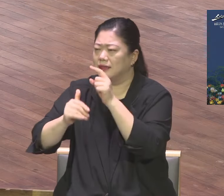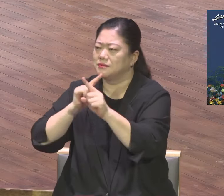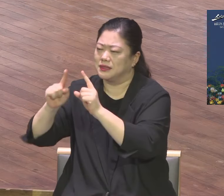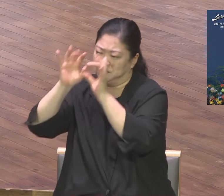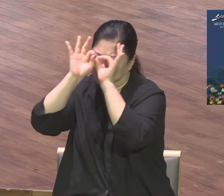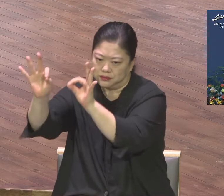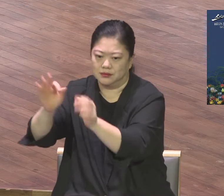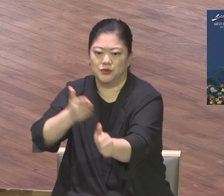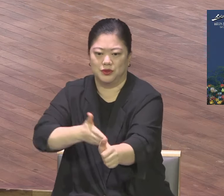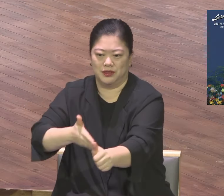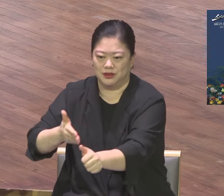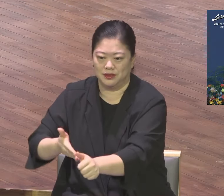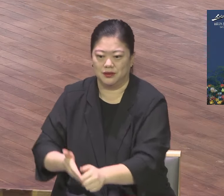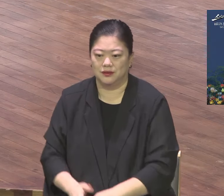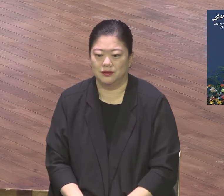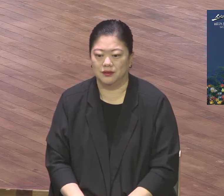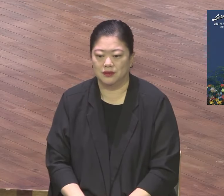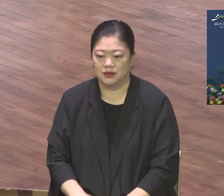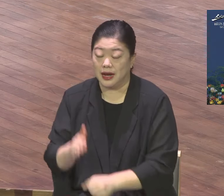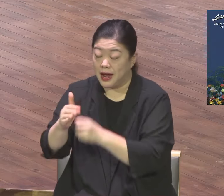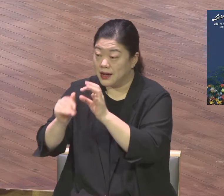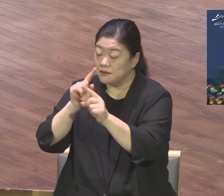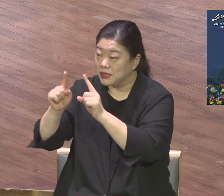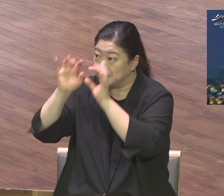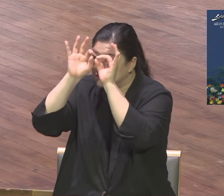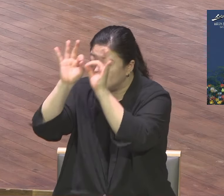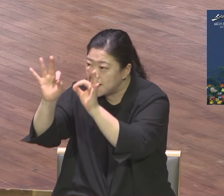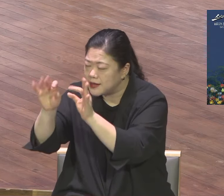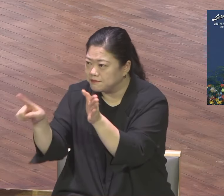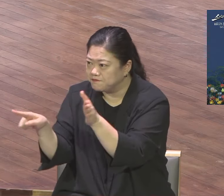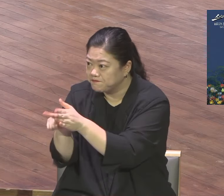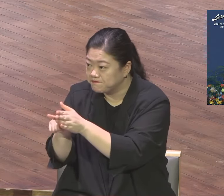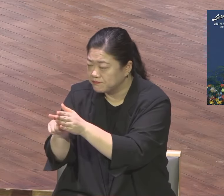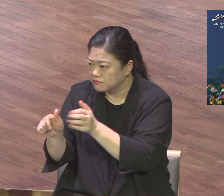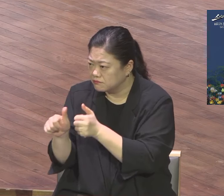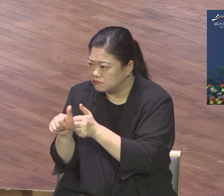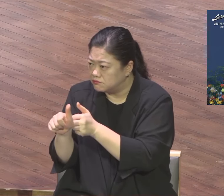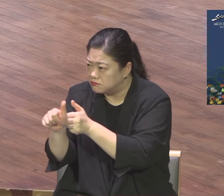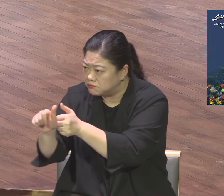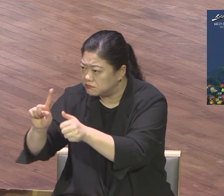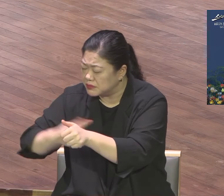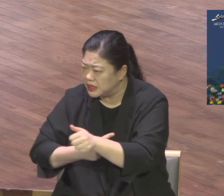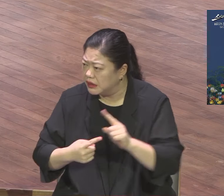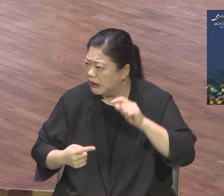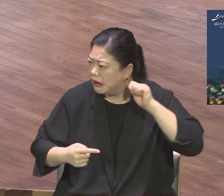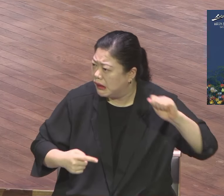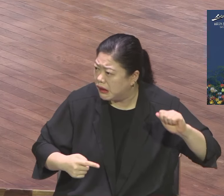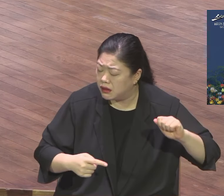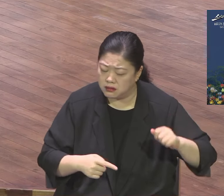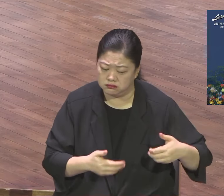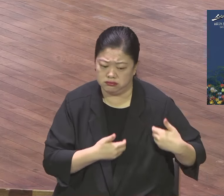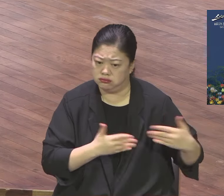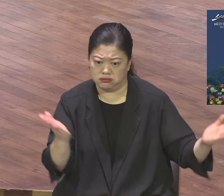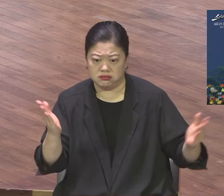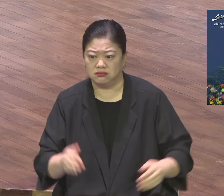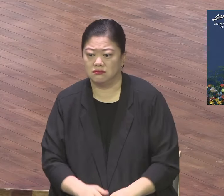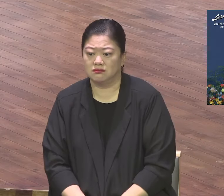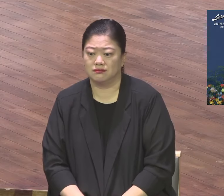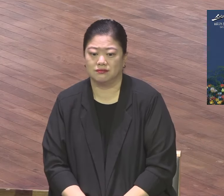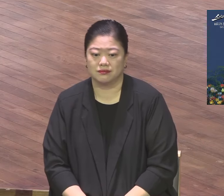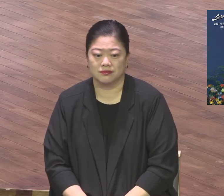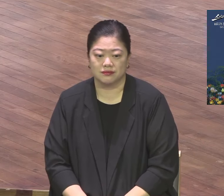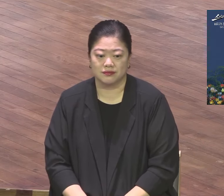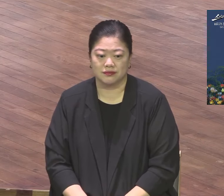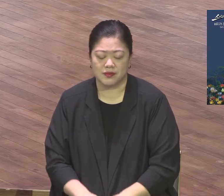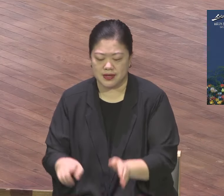이런 사람은 절대 흔들리지 않습니다. 영계 모든 성도들 보면 말씀을 통해서 심지가 견고한